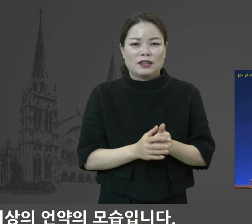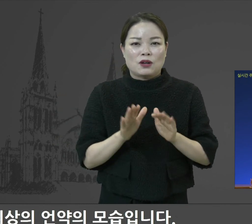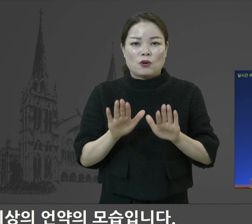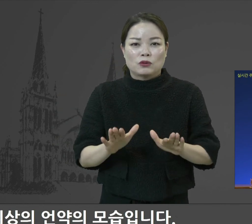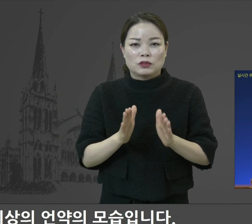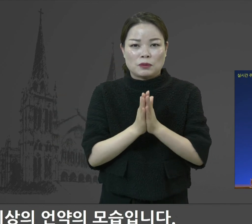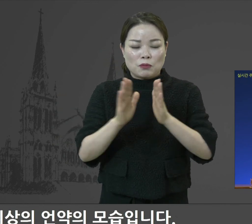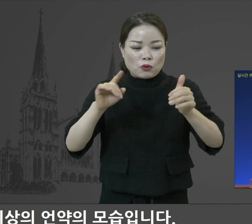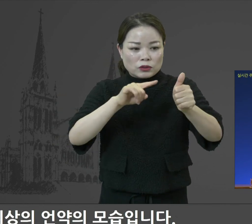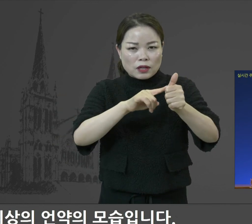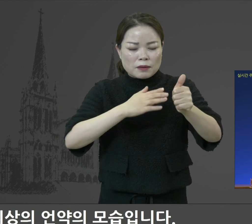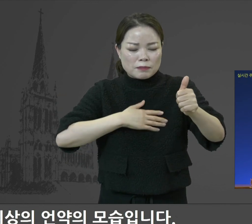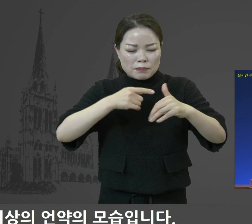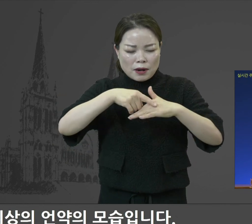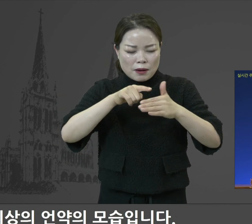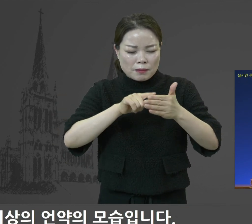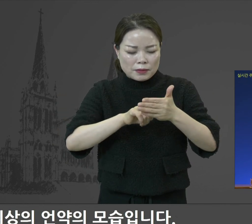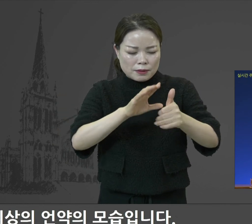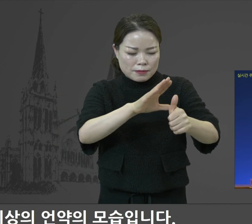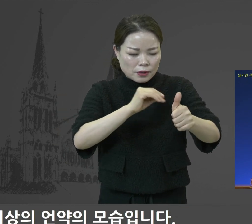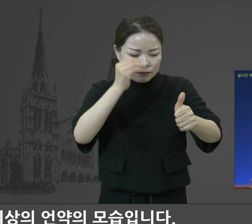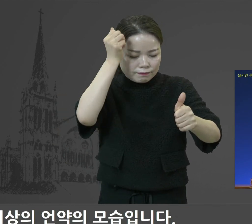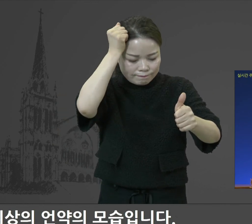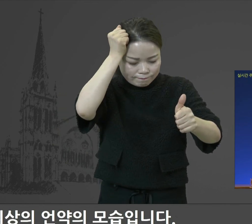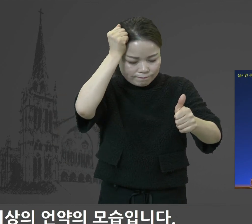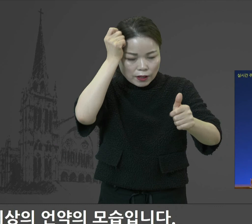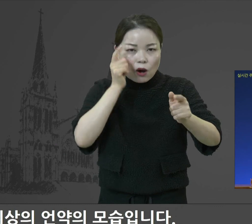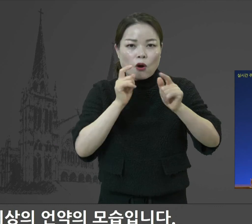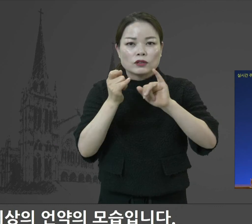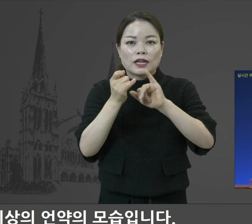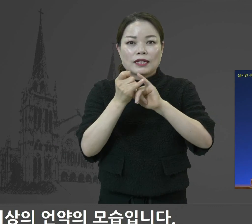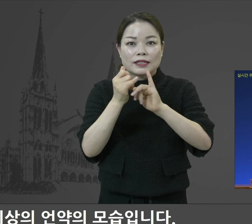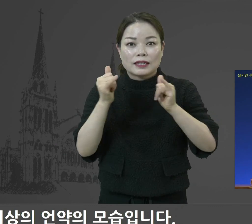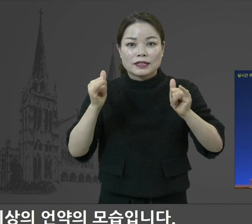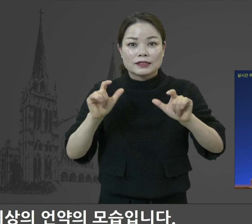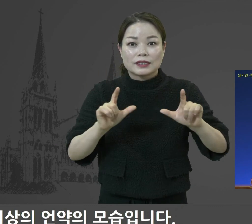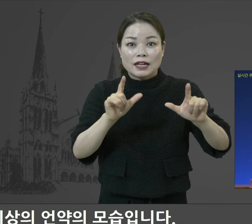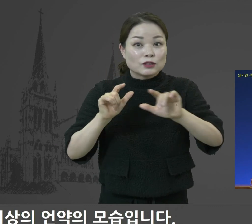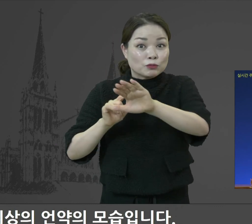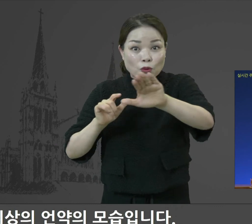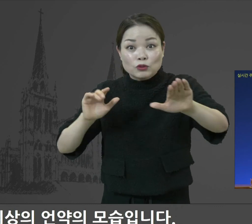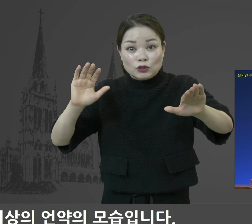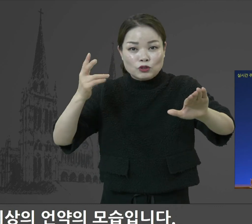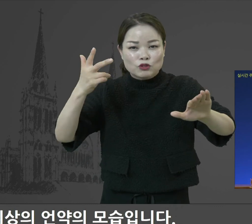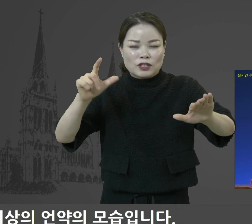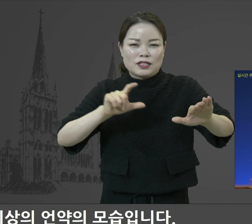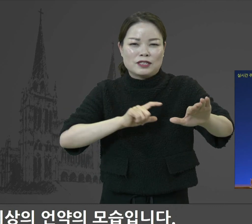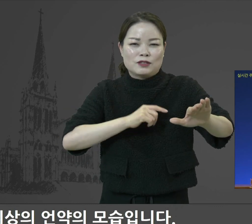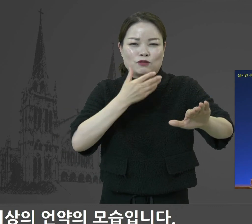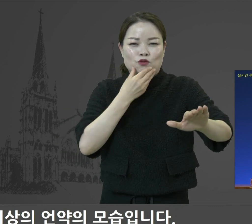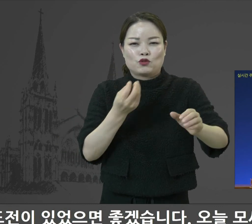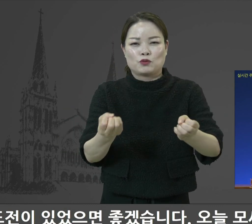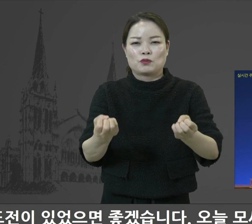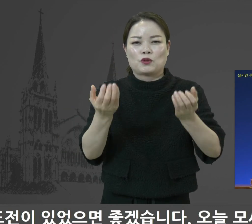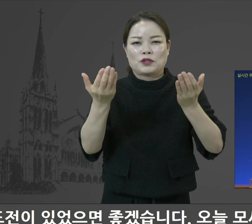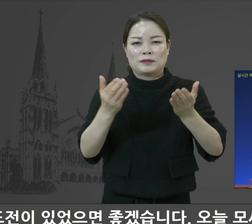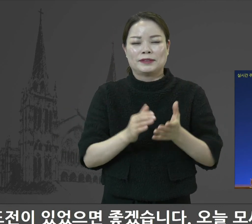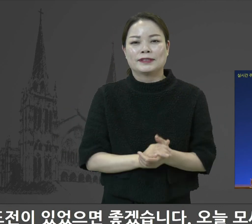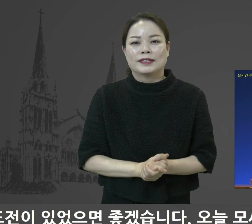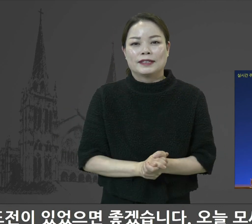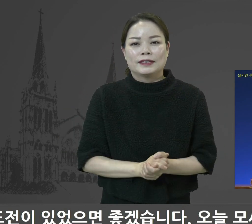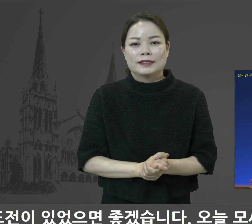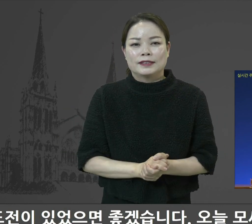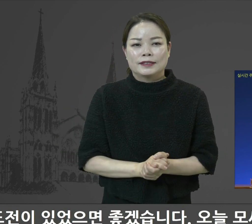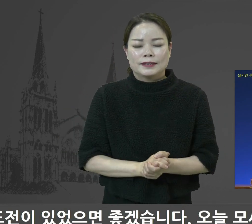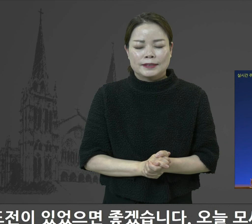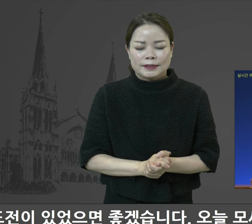모세의 모습을 내 마음속에 잘 담으면서 언약의 사람으로 언약 붙들고 사는 우리 모두 되기를 주의 이름으로 축원합니다.